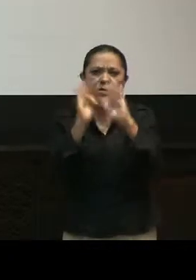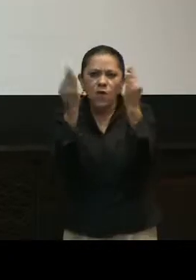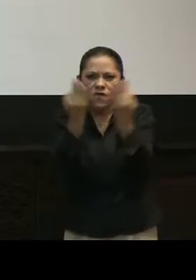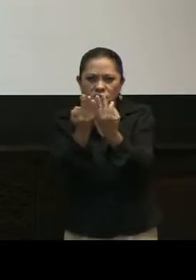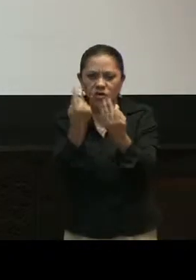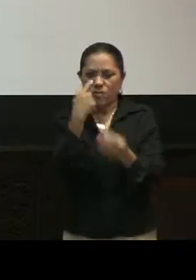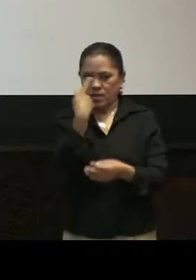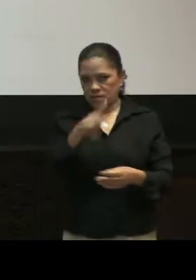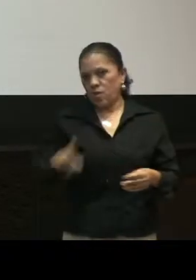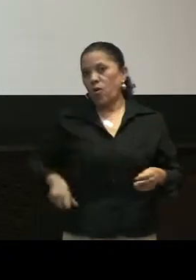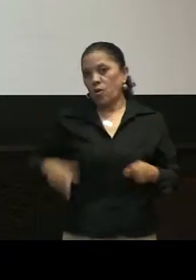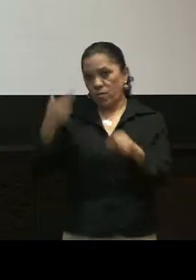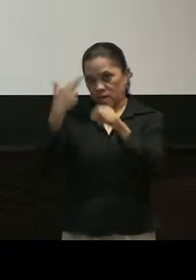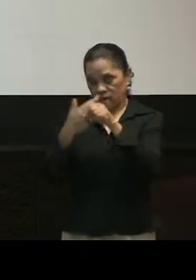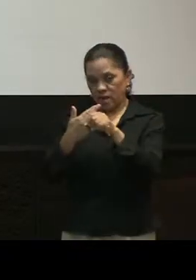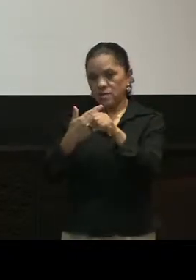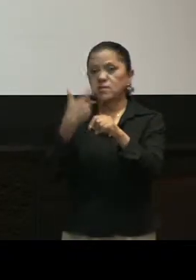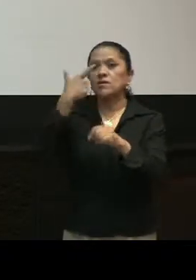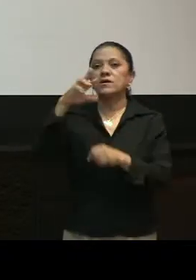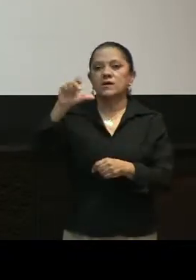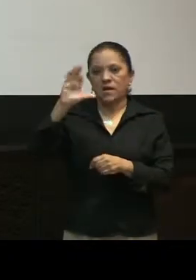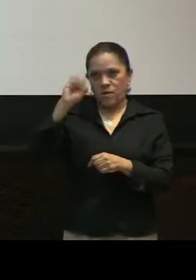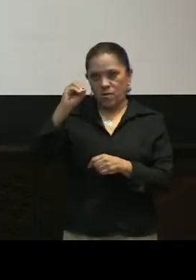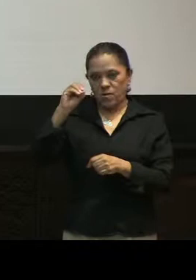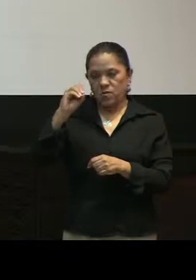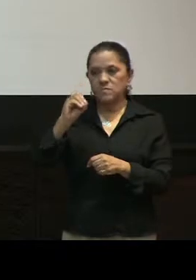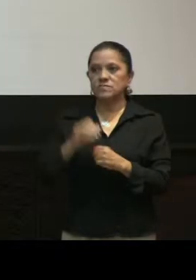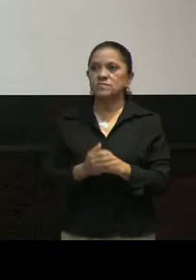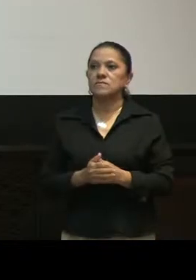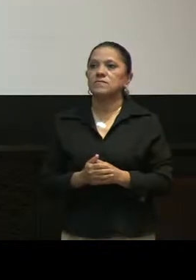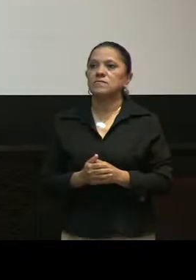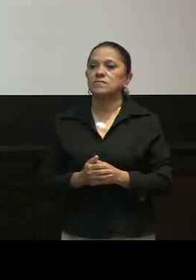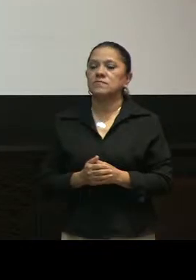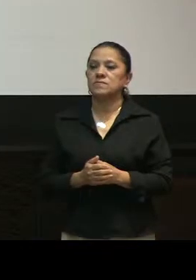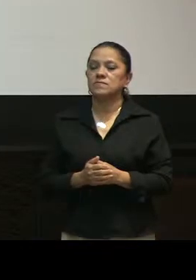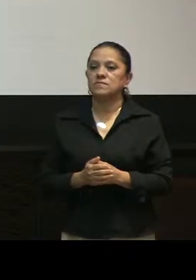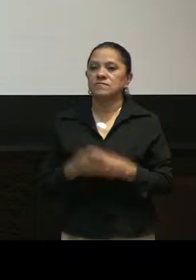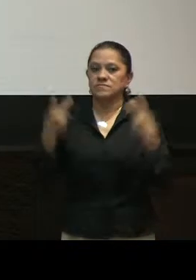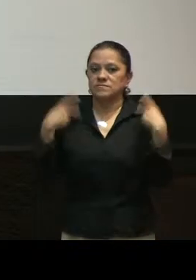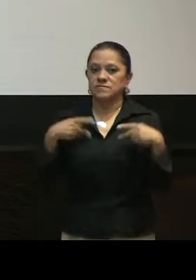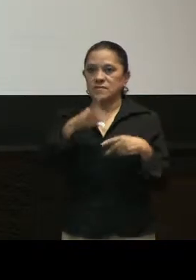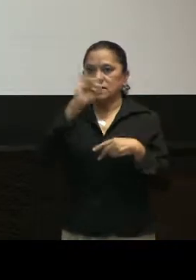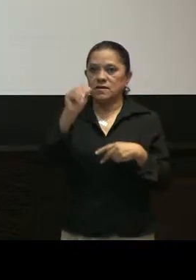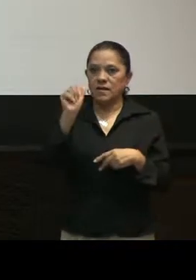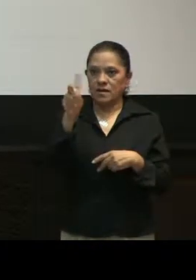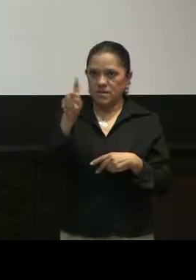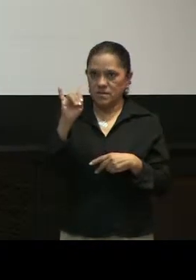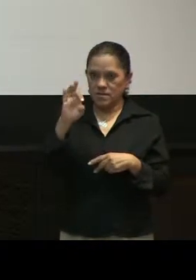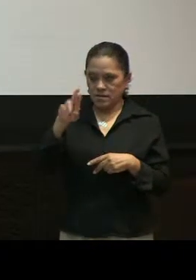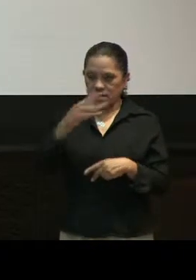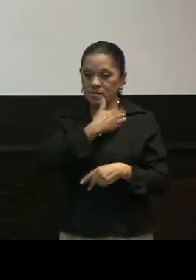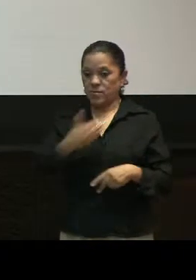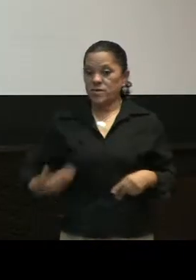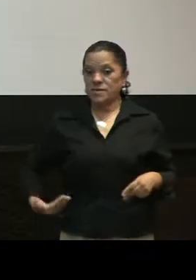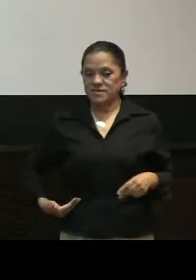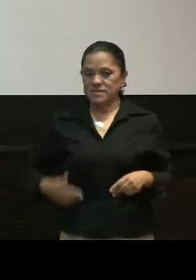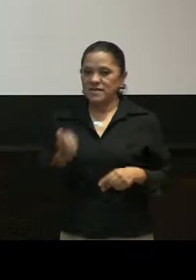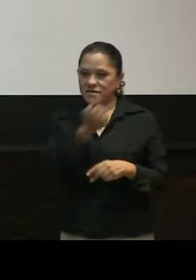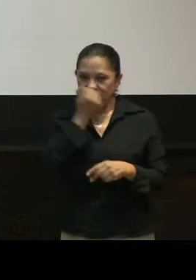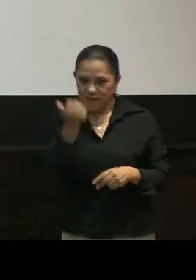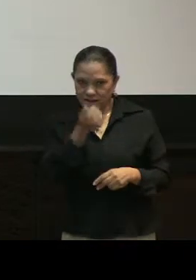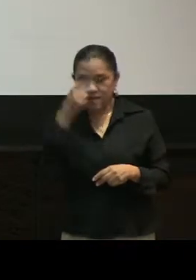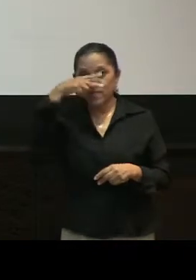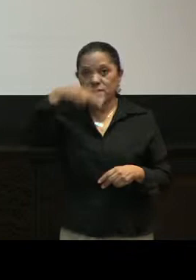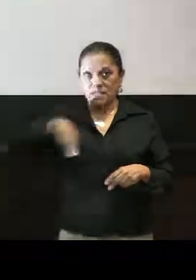nuestro gobernador, Graco Luis Ramírez Garrido Abreu, el ciudadano Javier Jiménez Espriu, expresidente de la Academia Mexicana